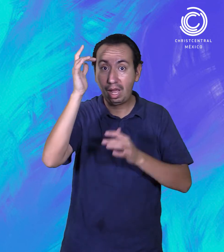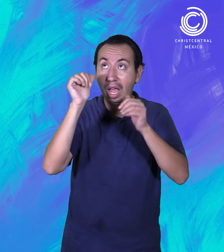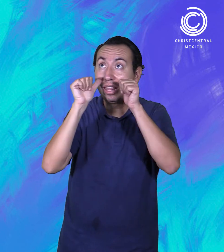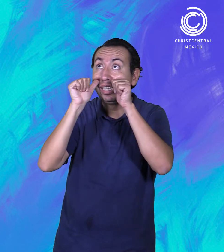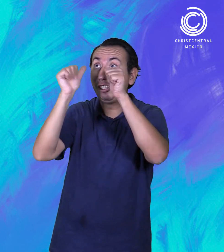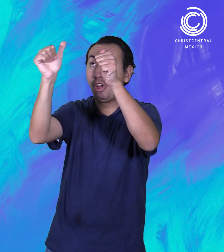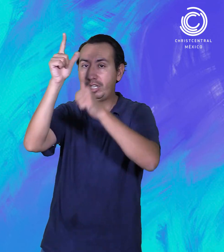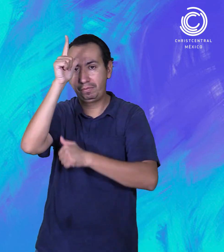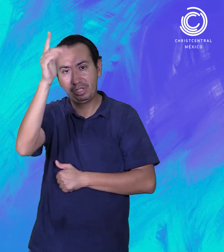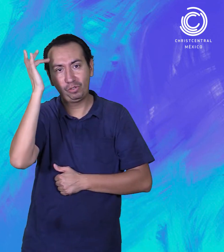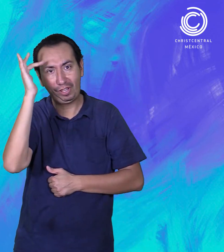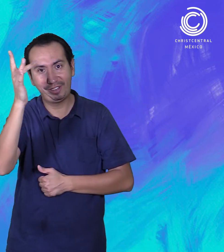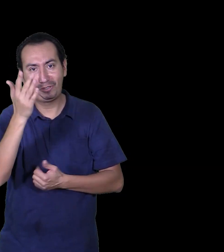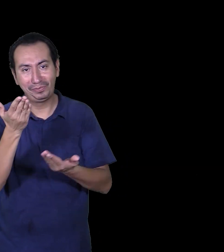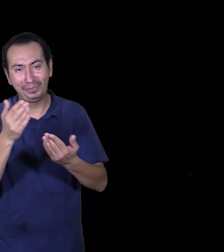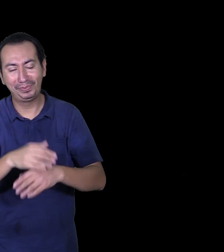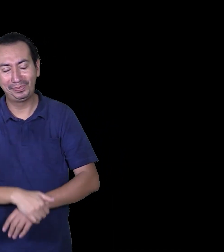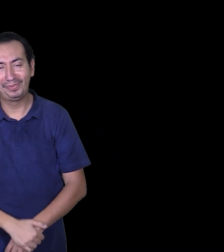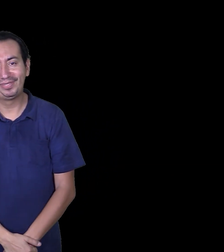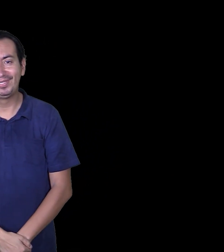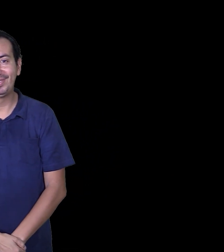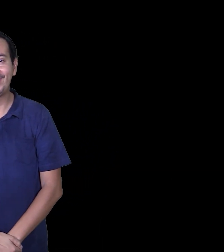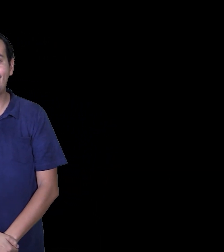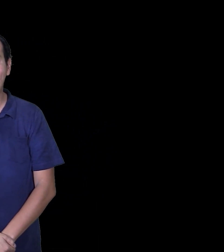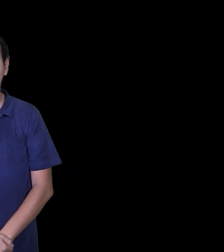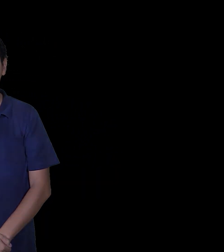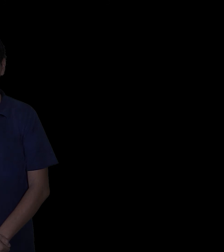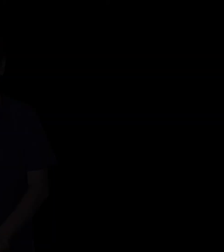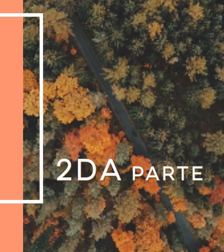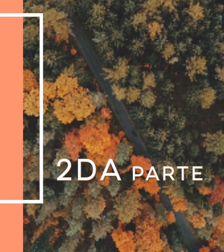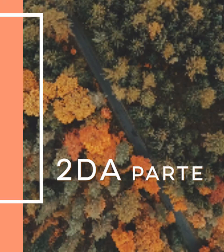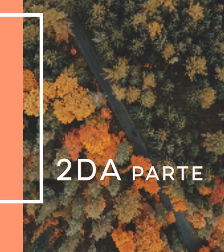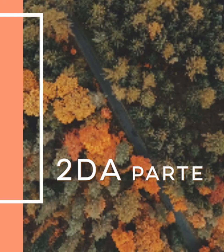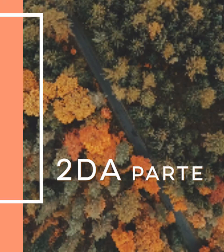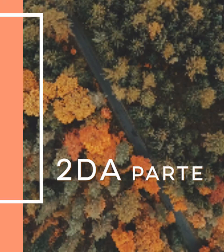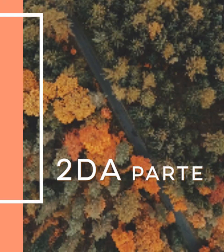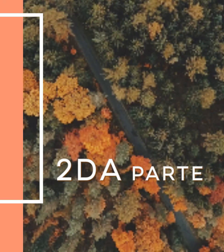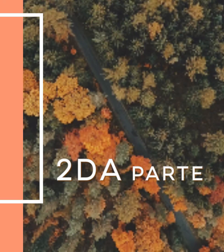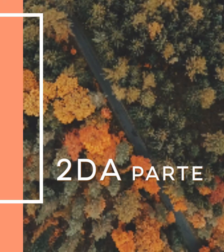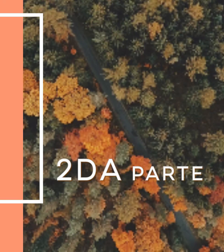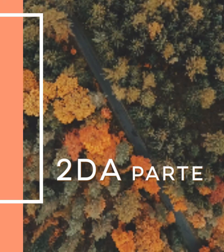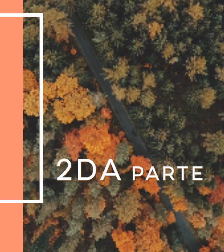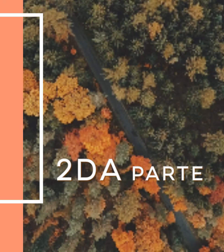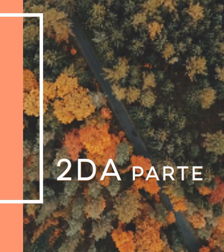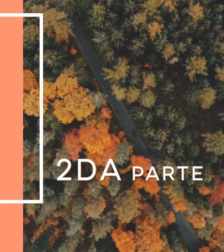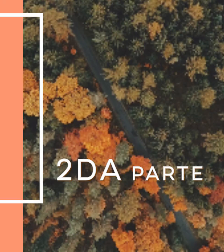Santo.